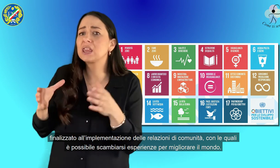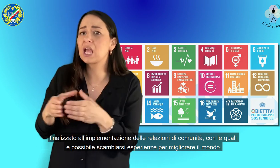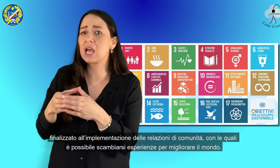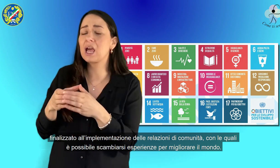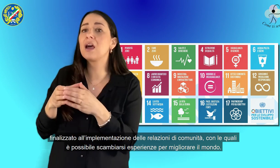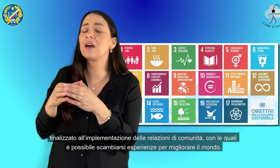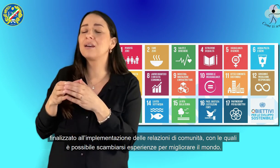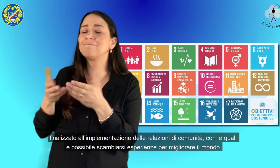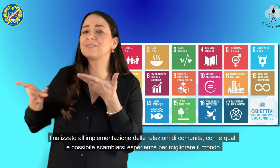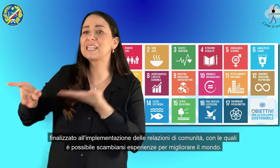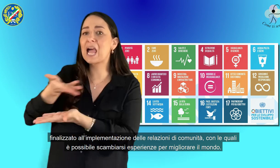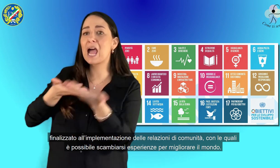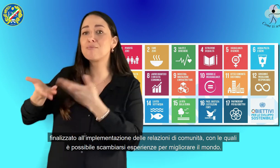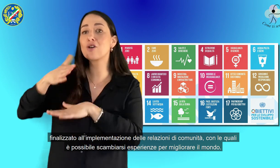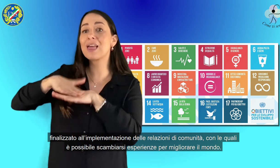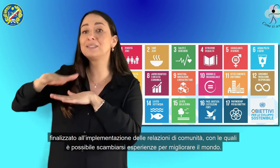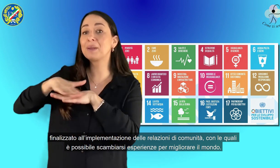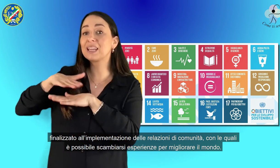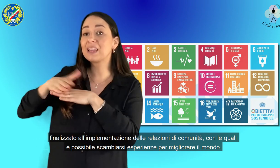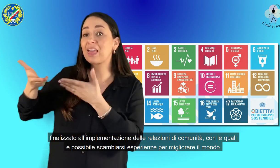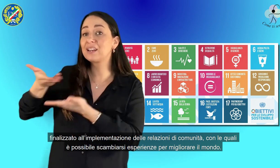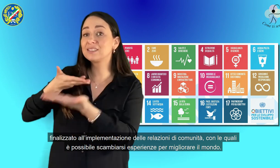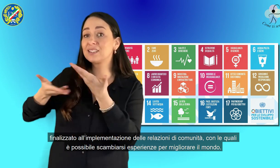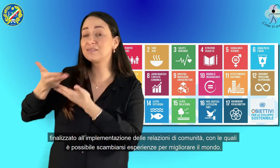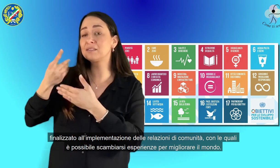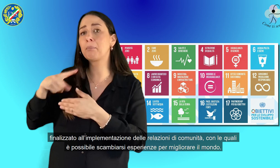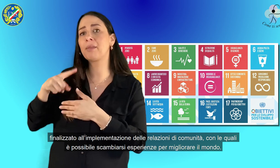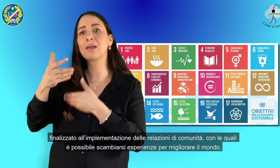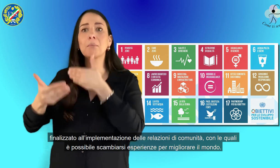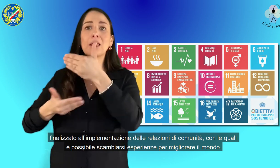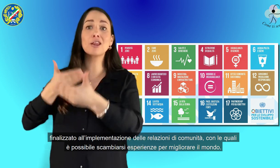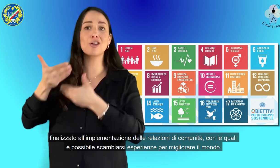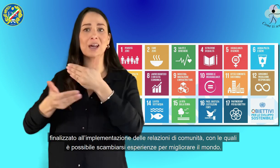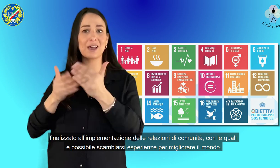di comunità con le quali è possibile scambiarsi esperienze per migliorare il mondo.